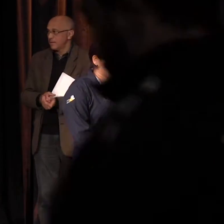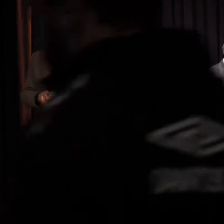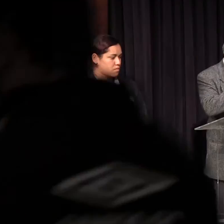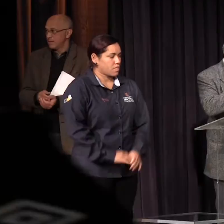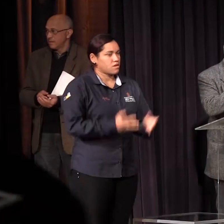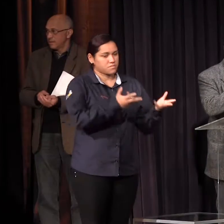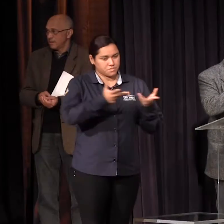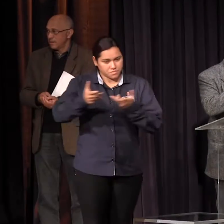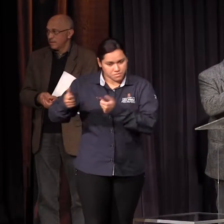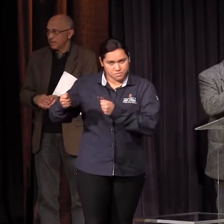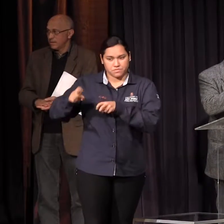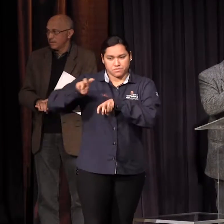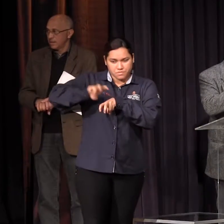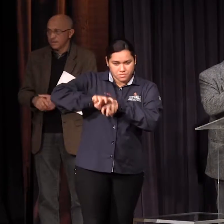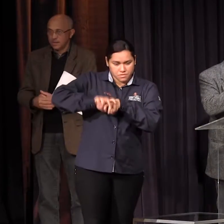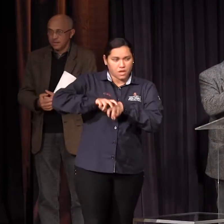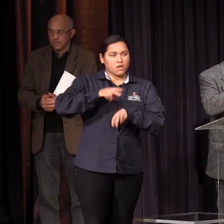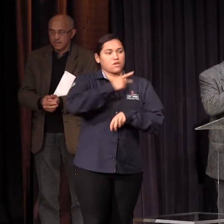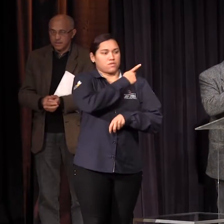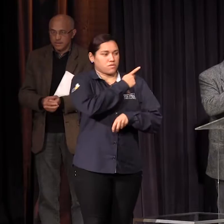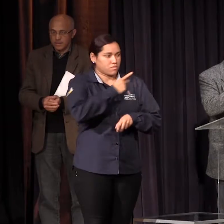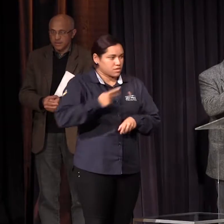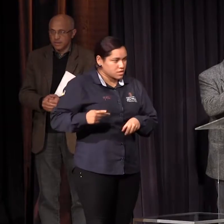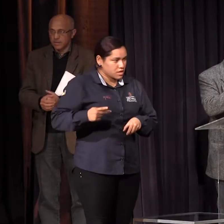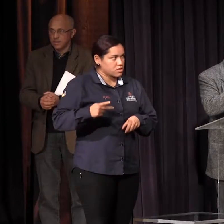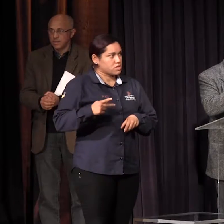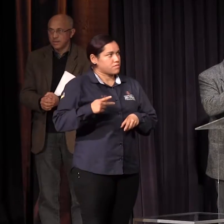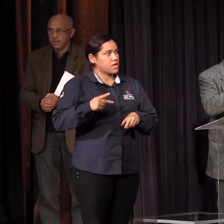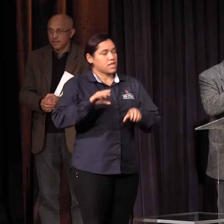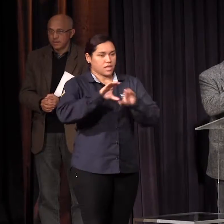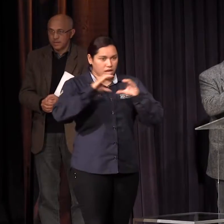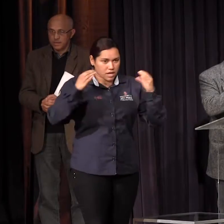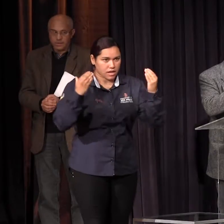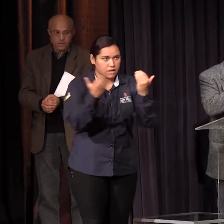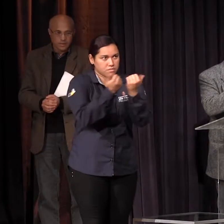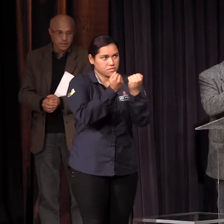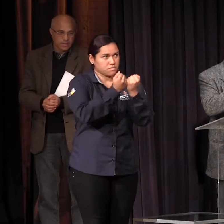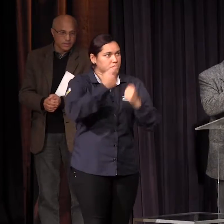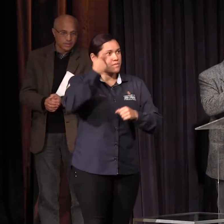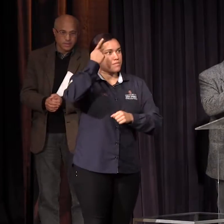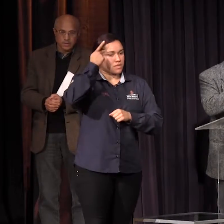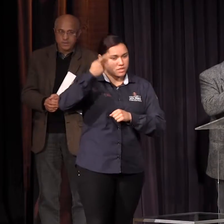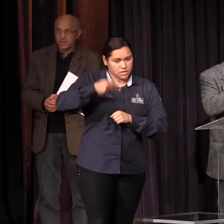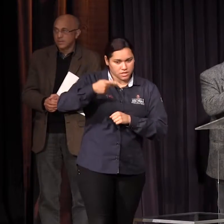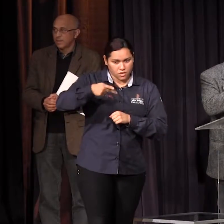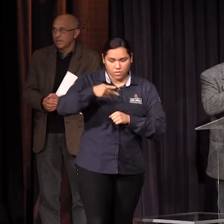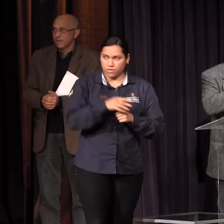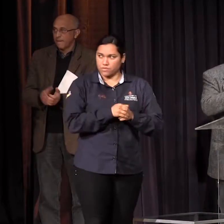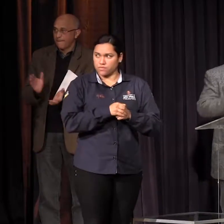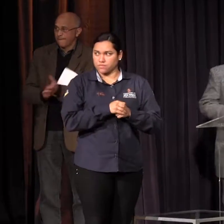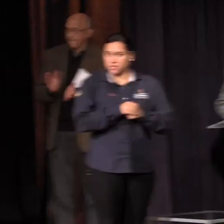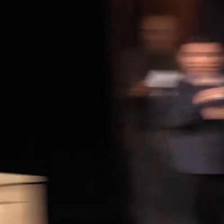convidamos o senhor diretor presidente da escola do palanca parlamento da câmara municipal de são paulo christ gazette